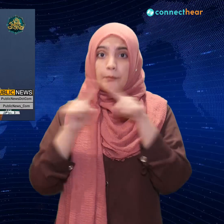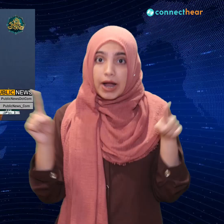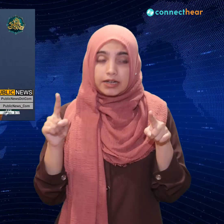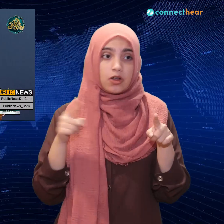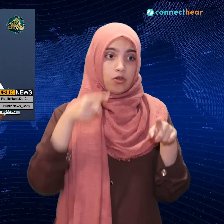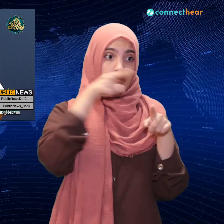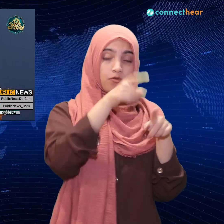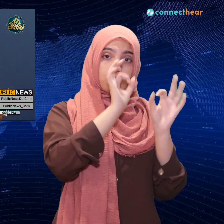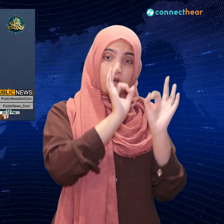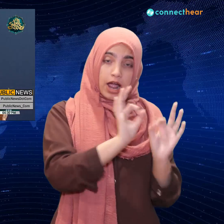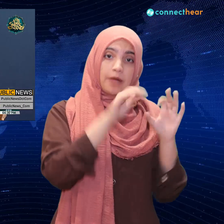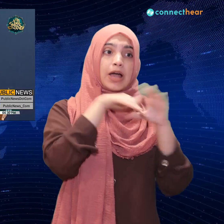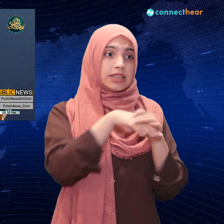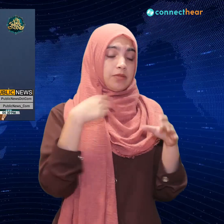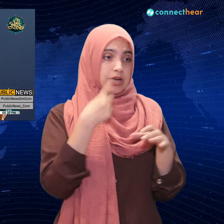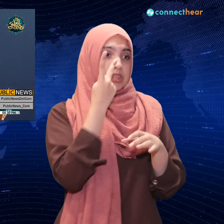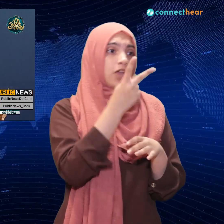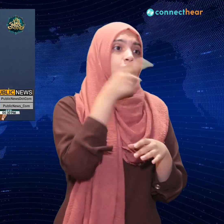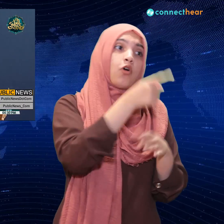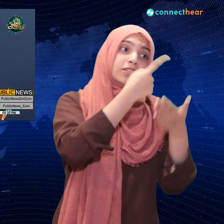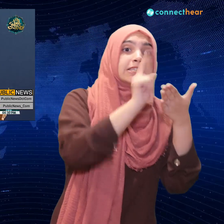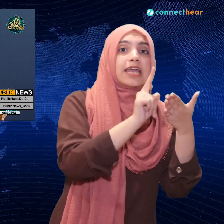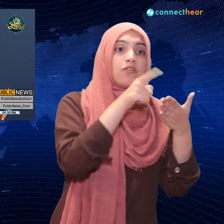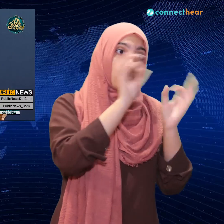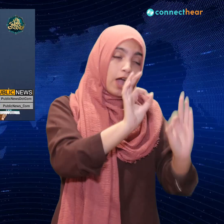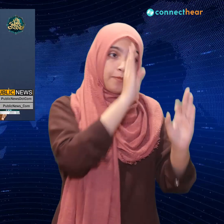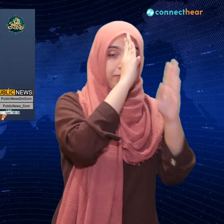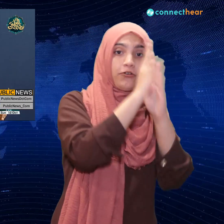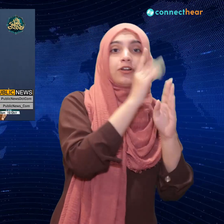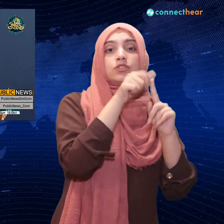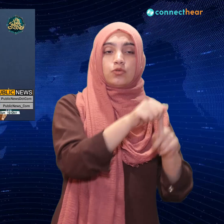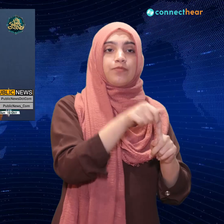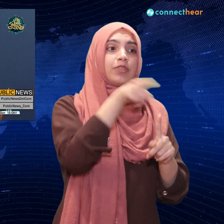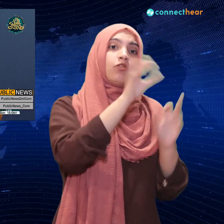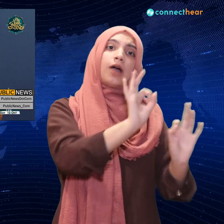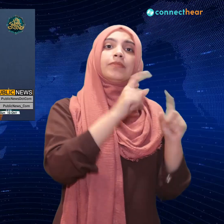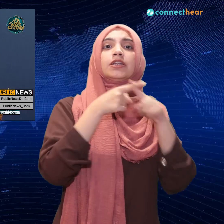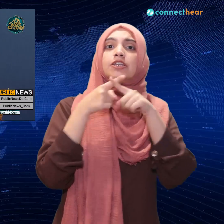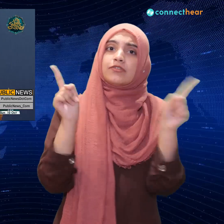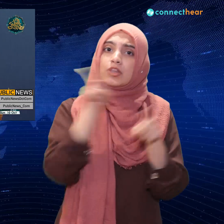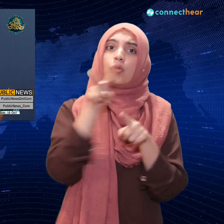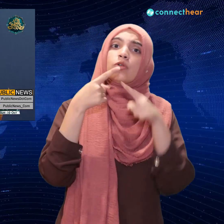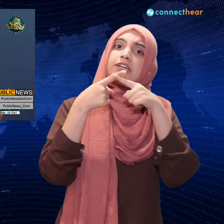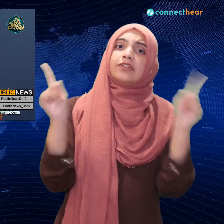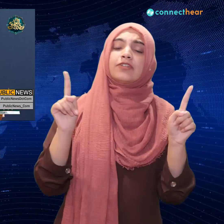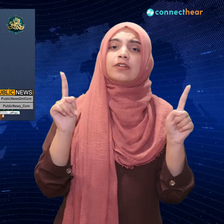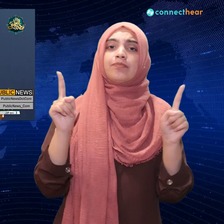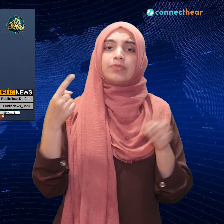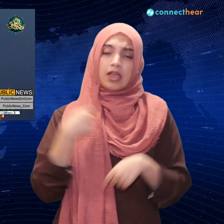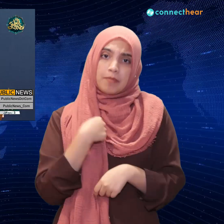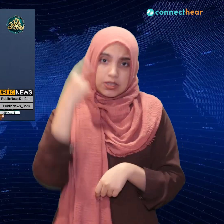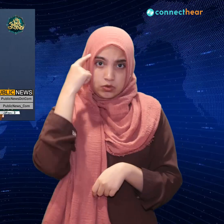کو ہمیں کہا جاتا تھا کہ سیدھے راستے پہ، ان کے راستے پہ چلو۔ یہ بڑا امپورٹنٹ ہے سمجھنے کے لیے، کیونکہ مجھے پتہ